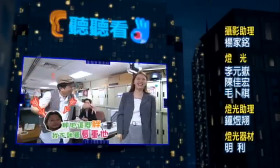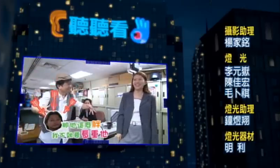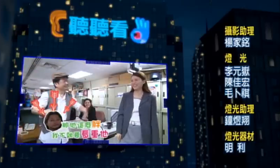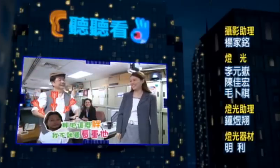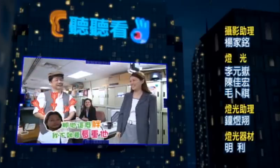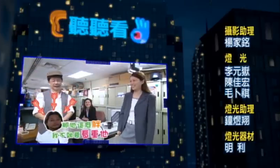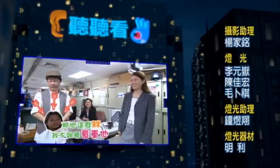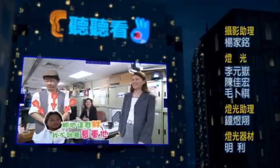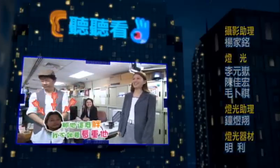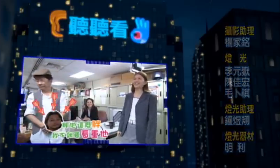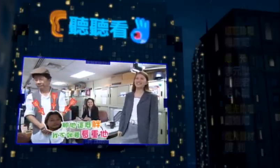条，